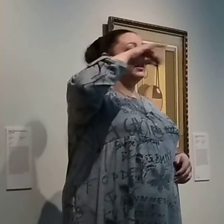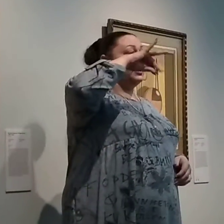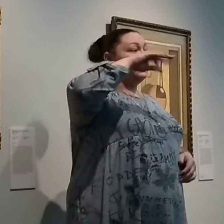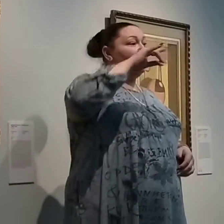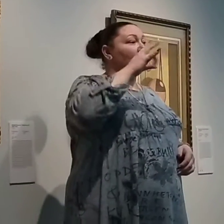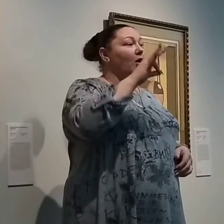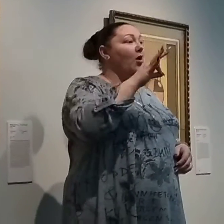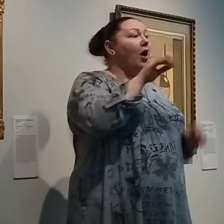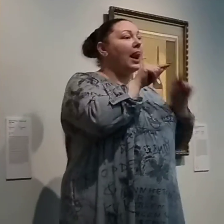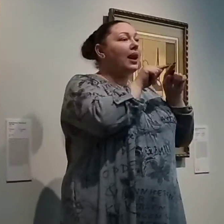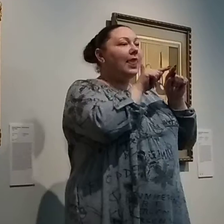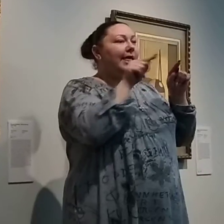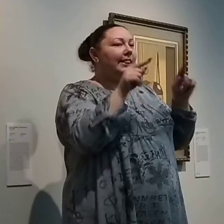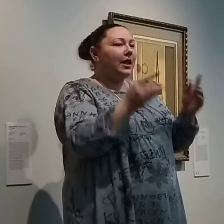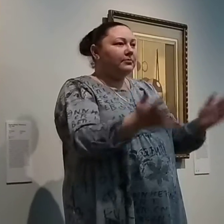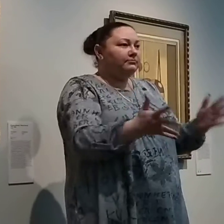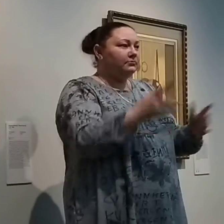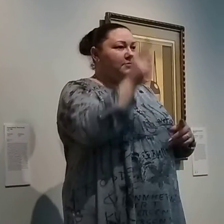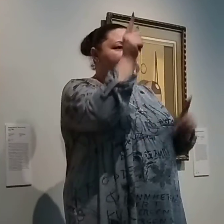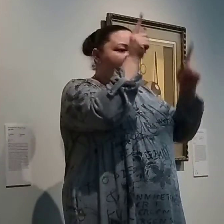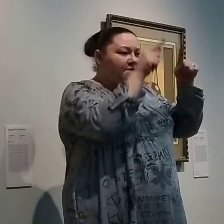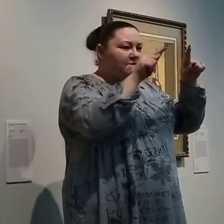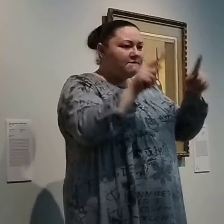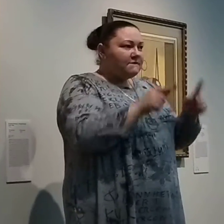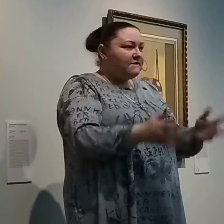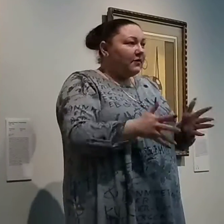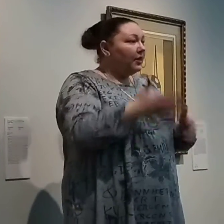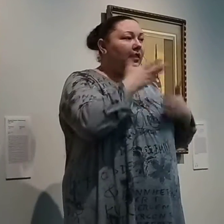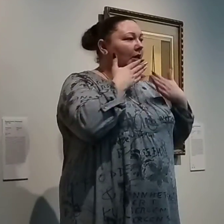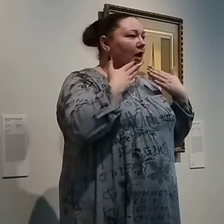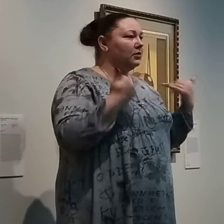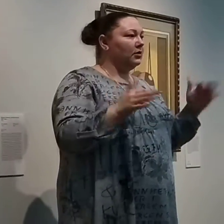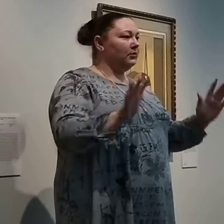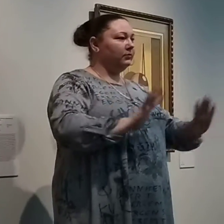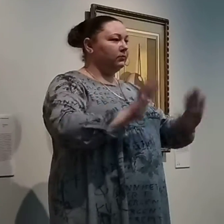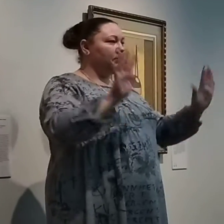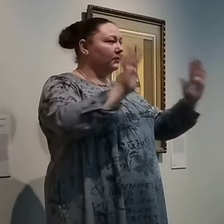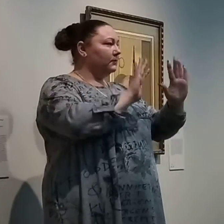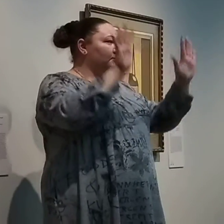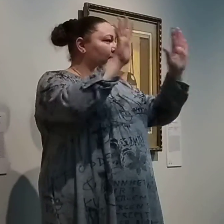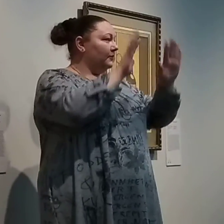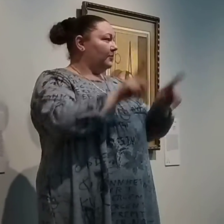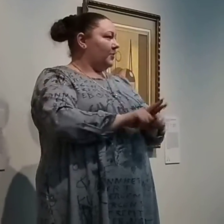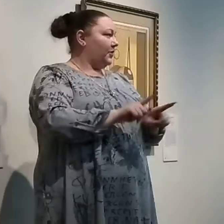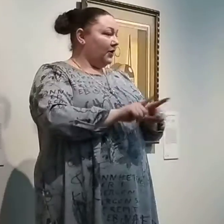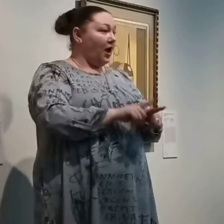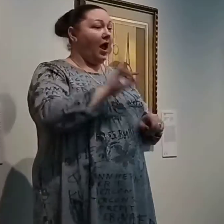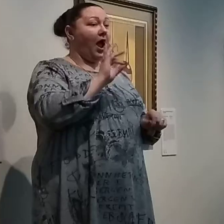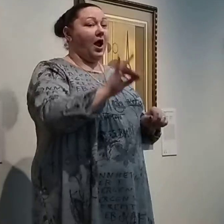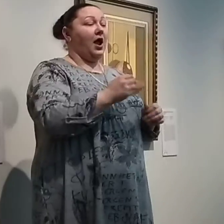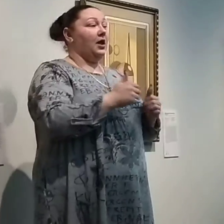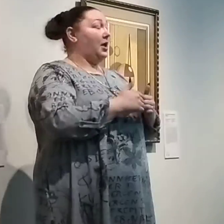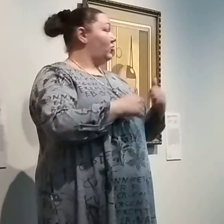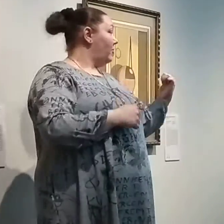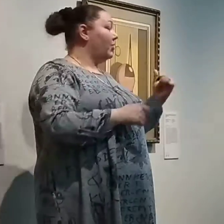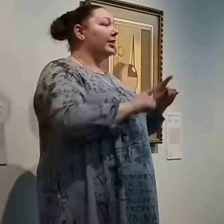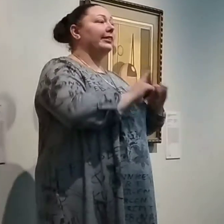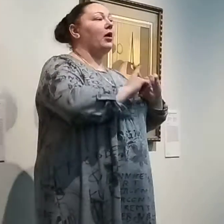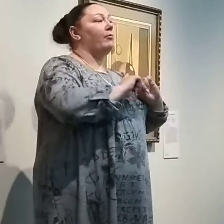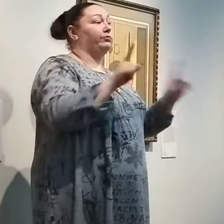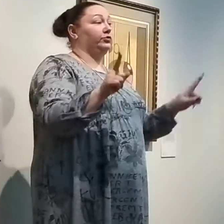четких линиях. И если мы посмотрим на раннюю работу, то увидим необычный натюрморт.